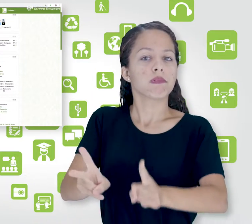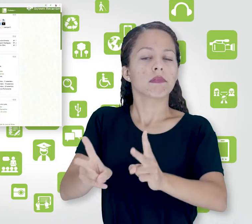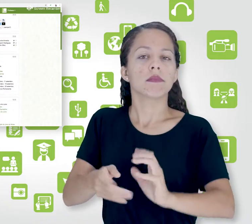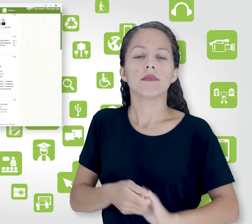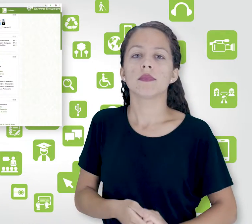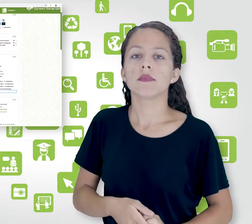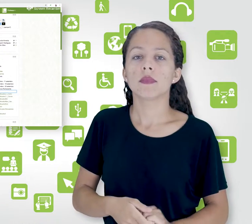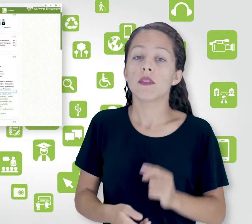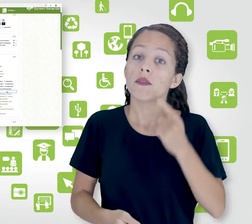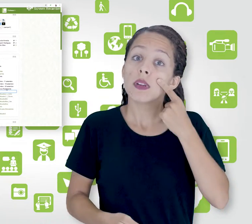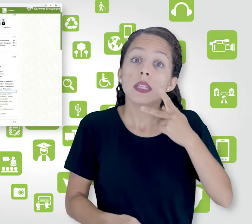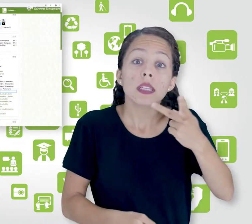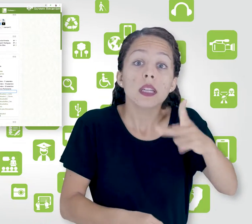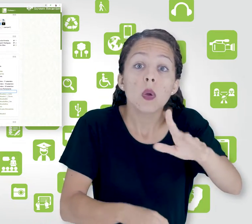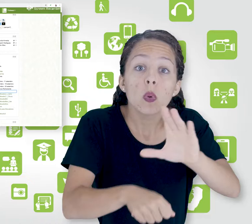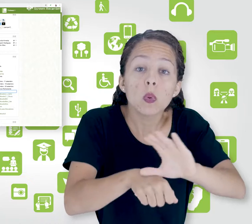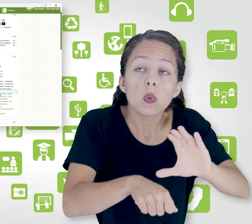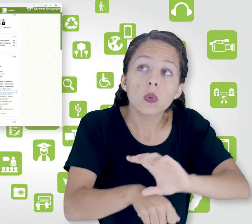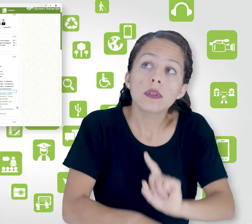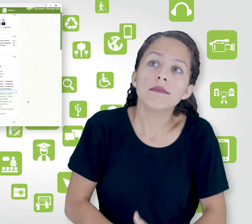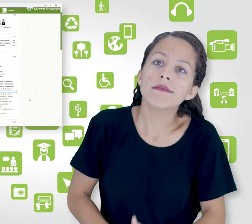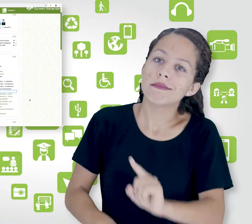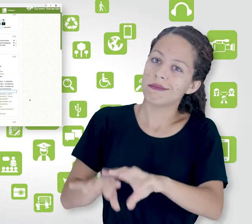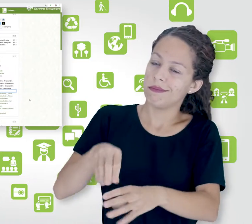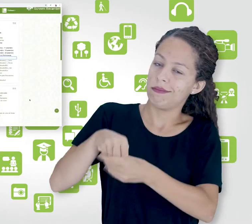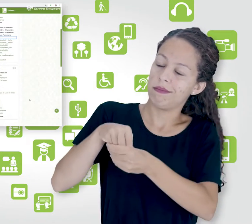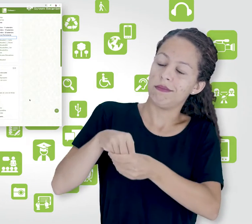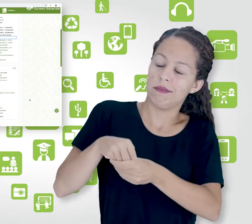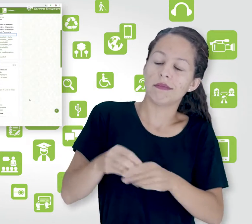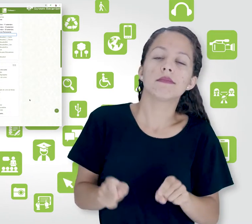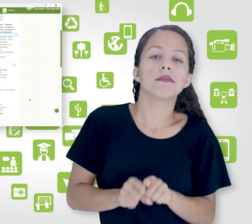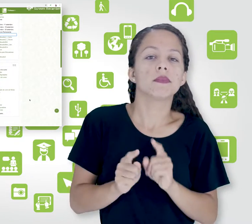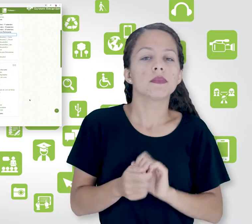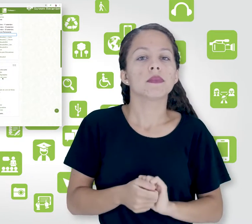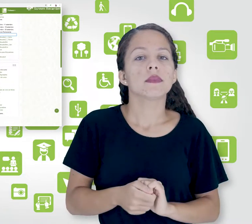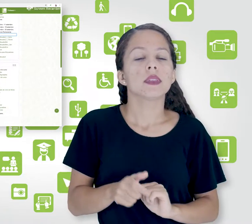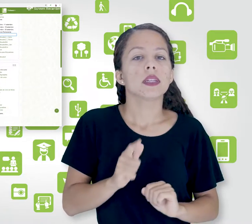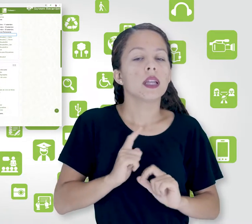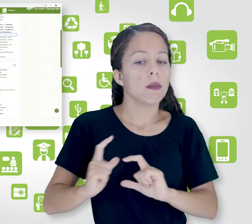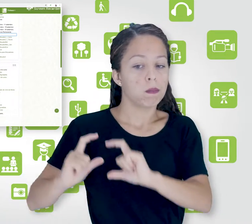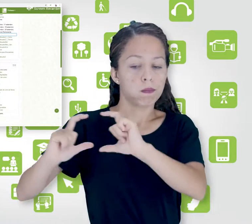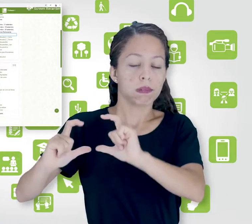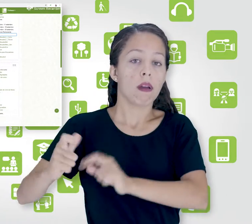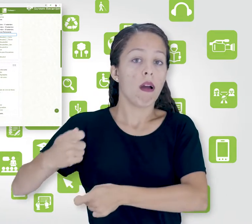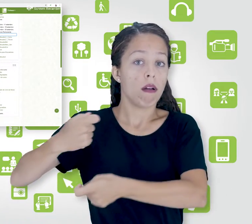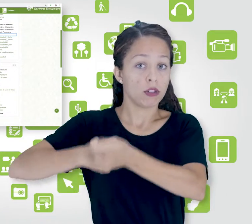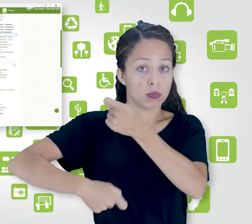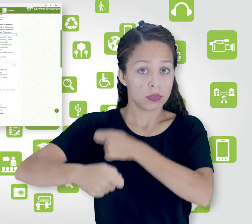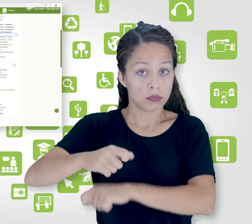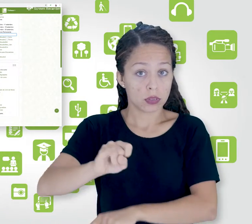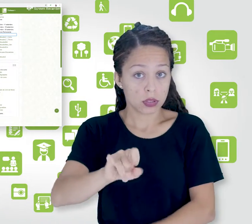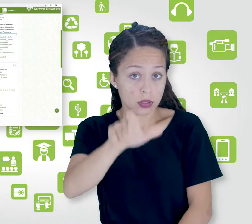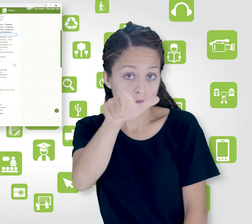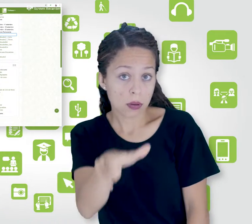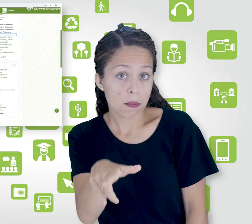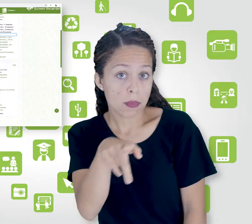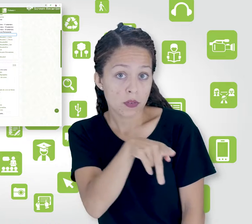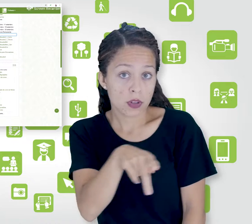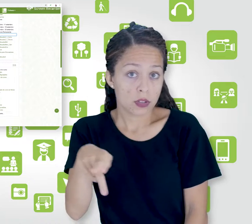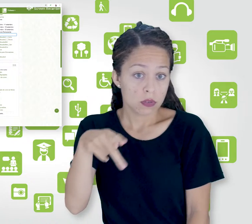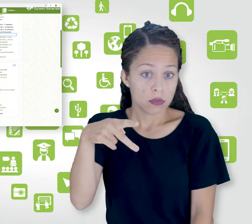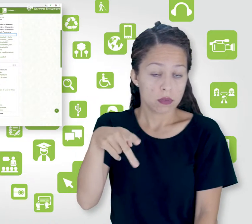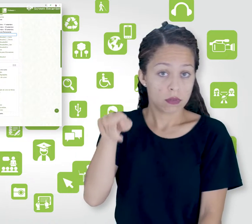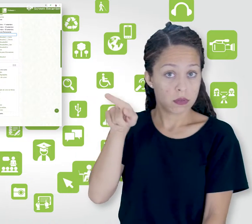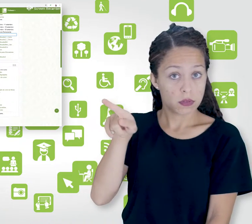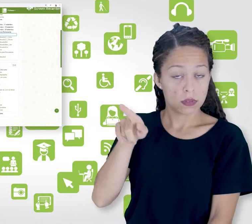de referência permanente você ainda consegue ver seus cursos aqui tá vendo e acessar tudo de novo existe também um bloco de administração caso